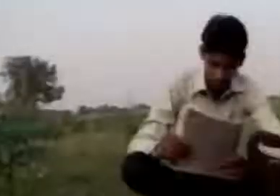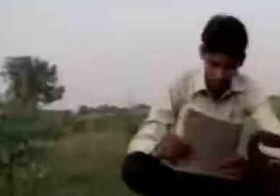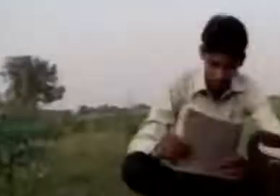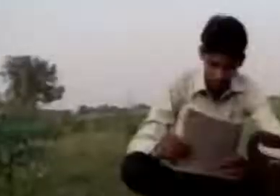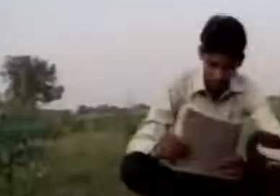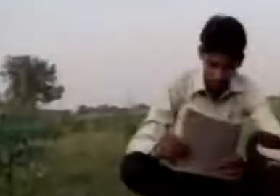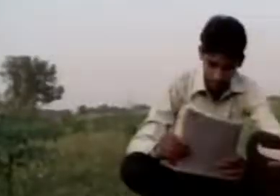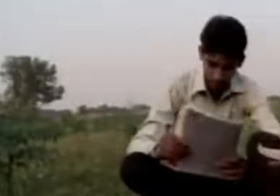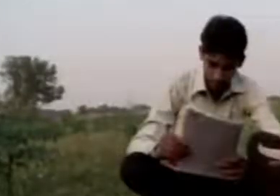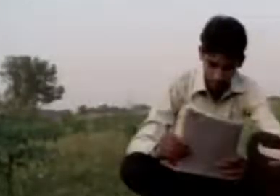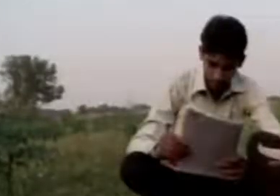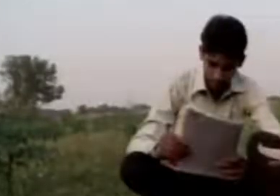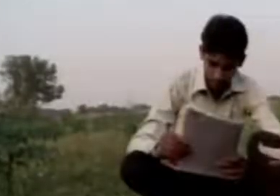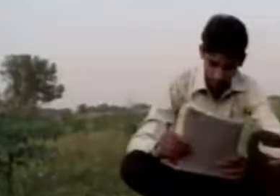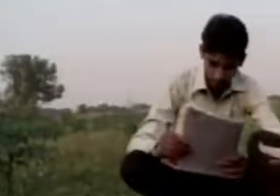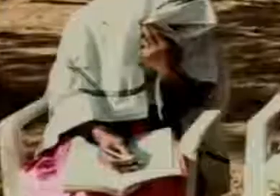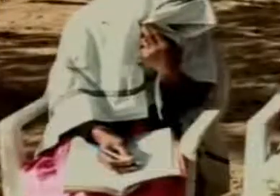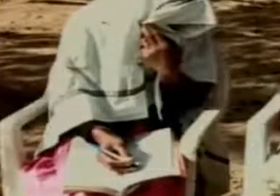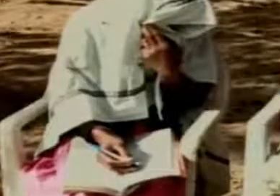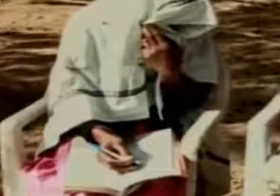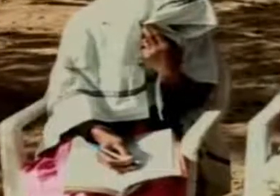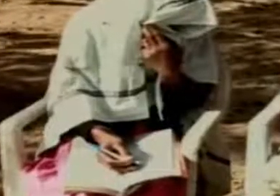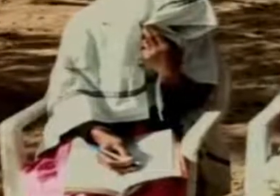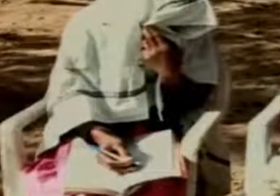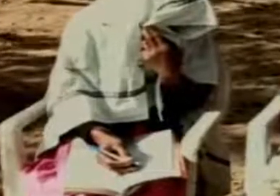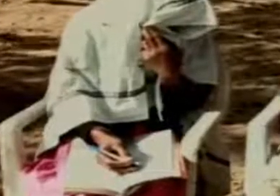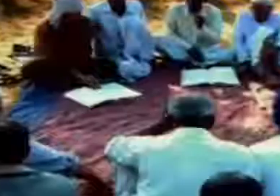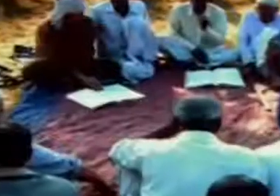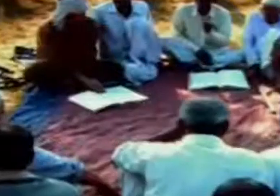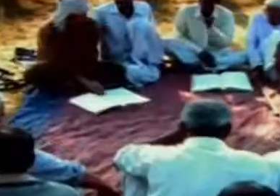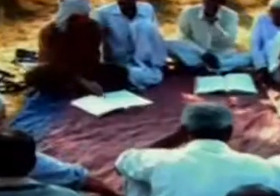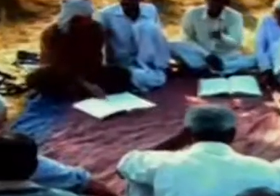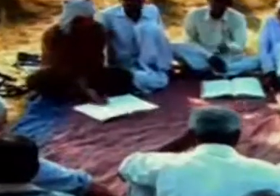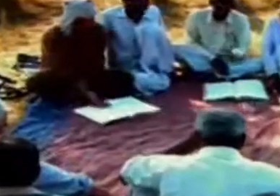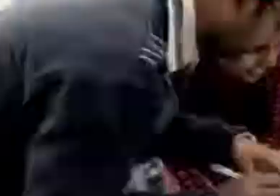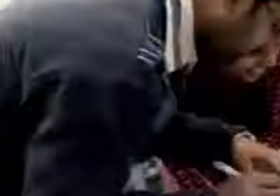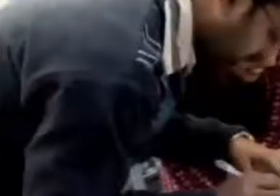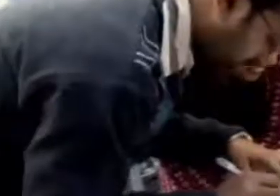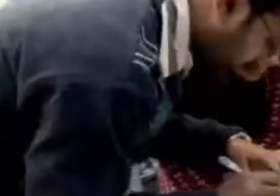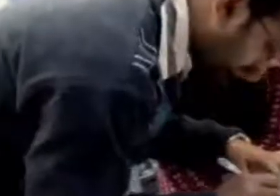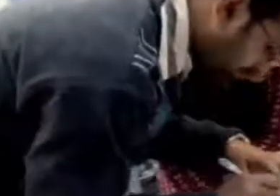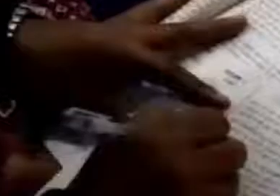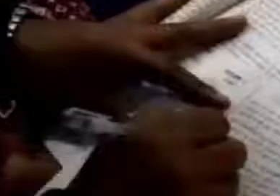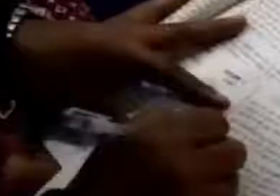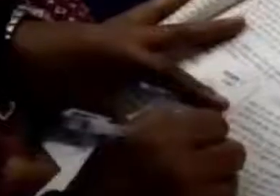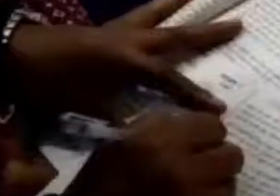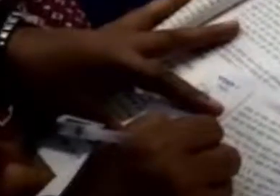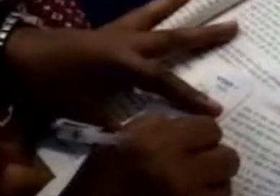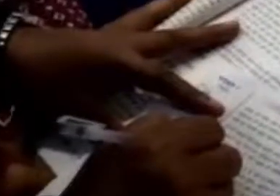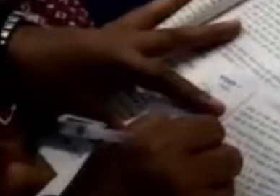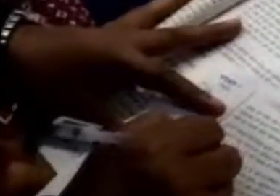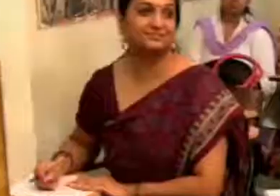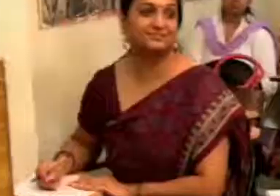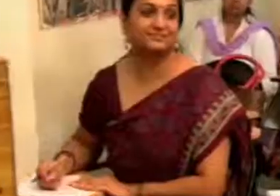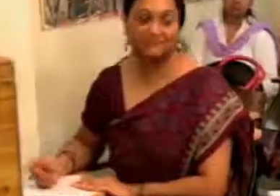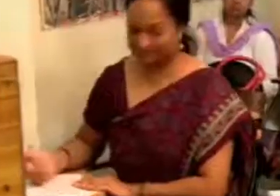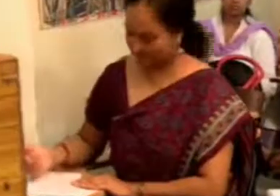कभी पढ़े हम कहीं पढ़े वे विषय की लोच से युक्त हो, कभी पढ़े